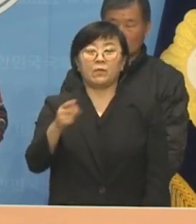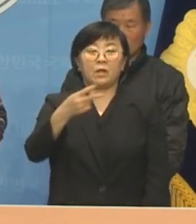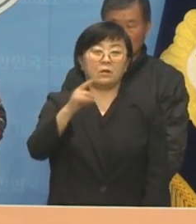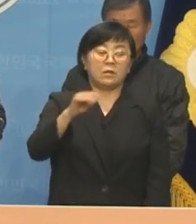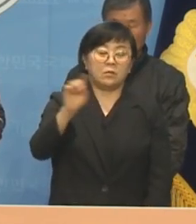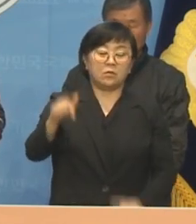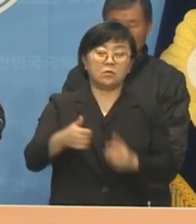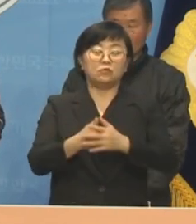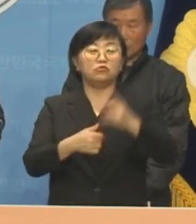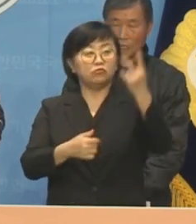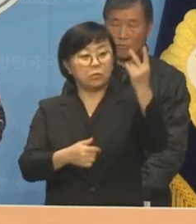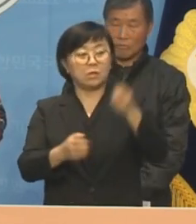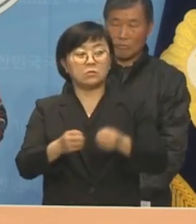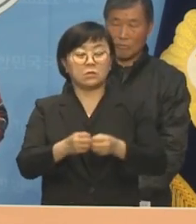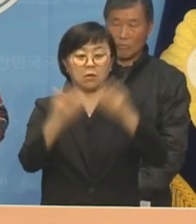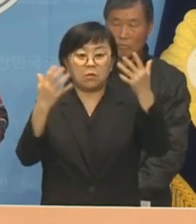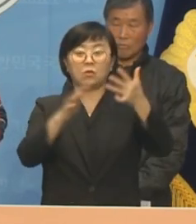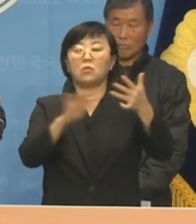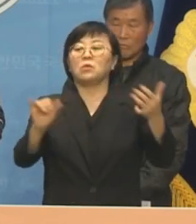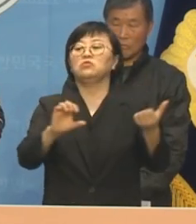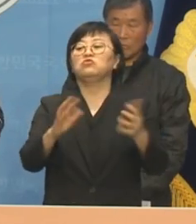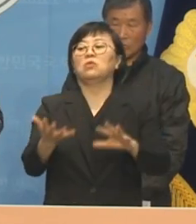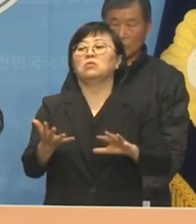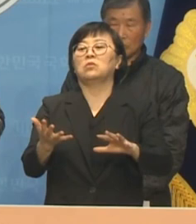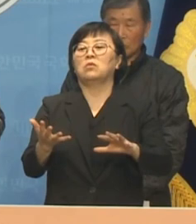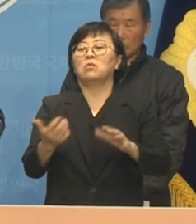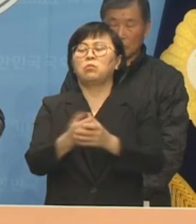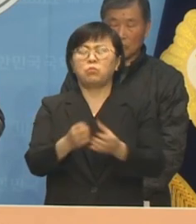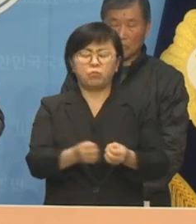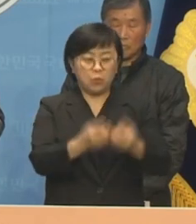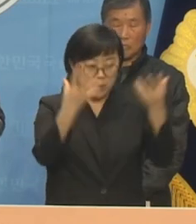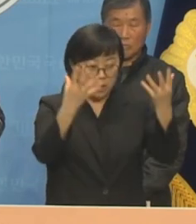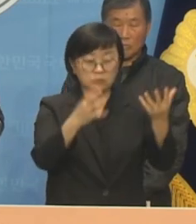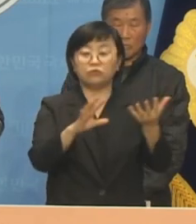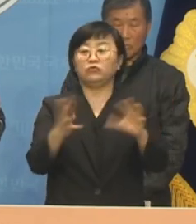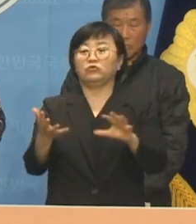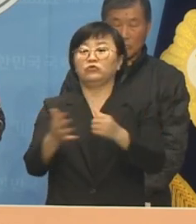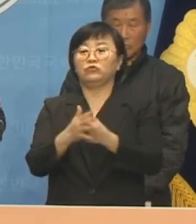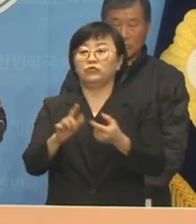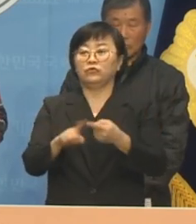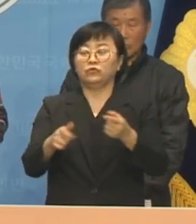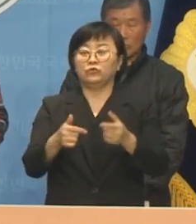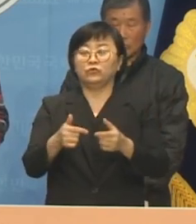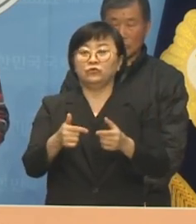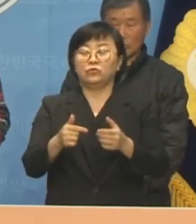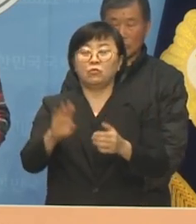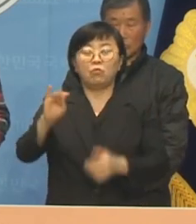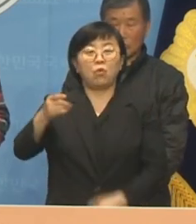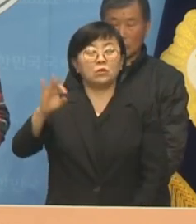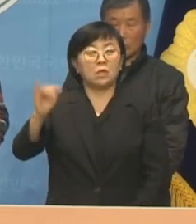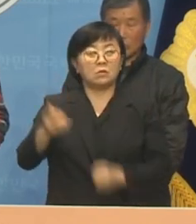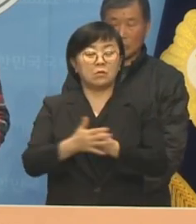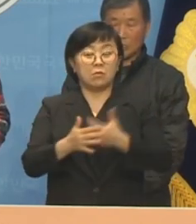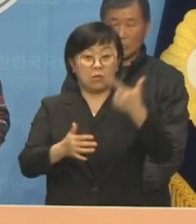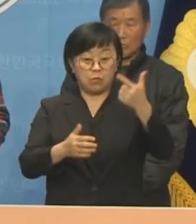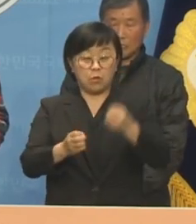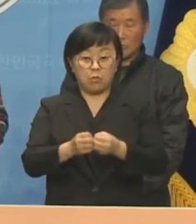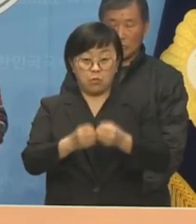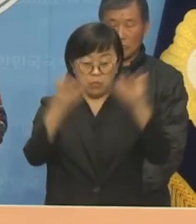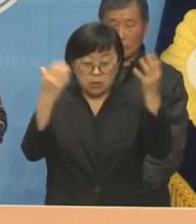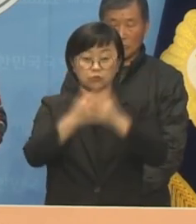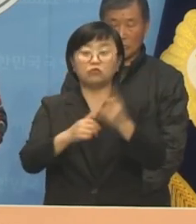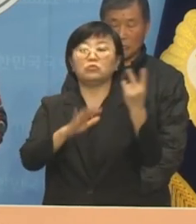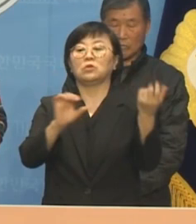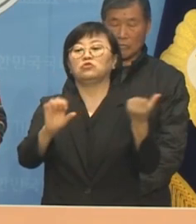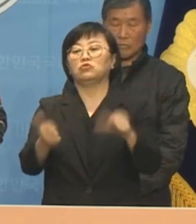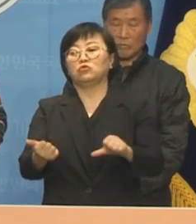2번의 사고로 8명의 사람이 죽었고요. 폭발 사고로. 그리고 보은에서 6번의 폭발 사고로 2명의